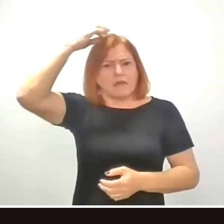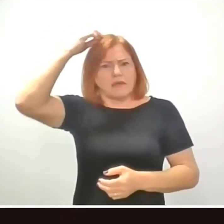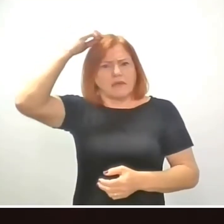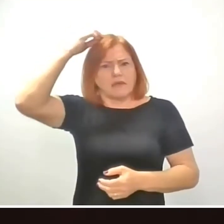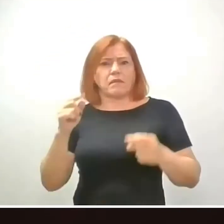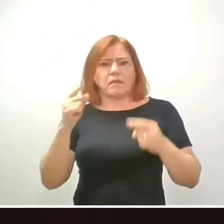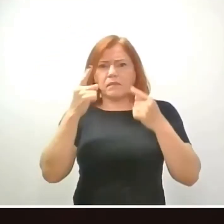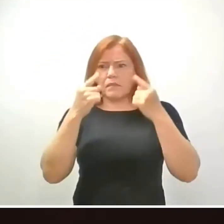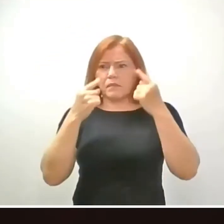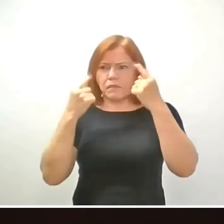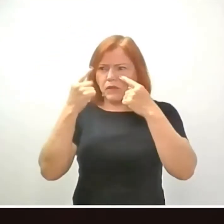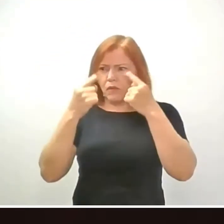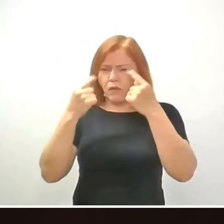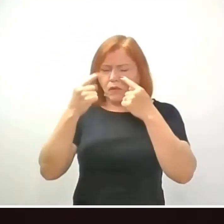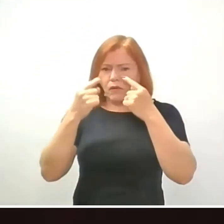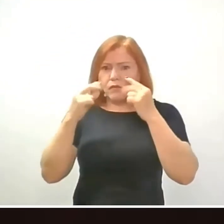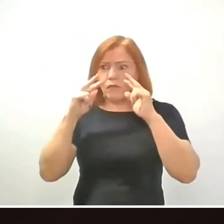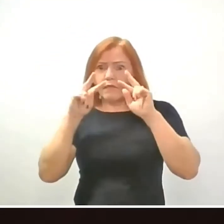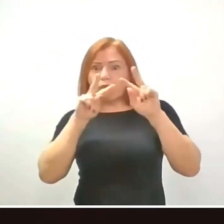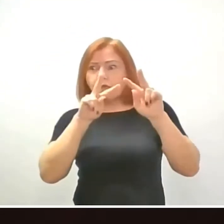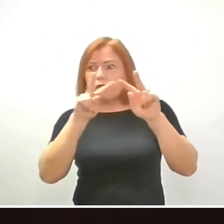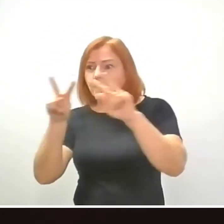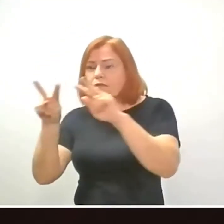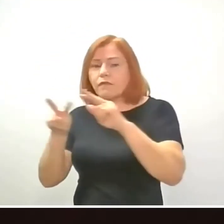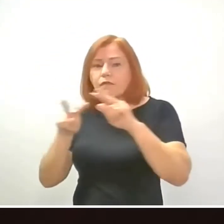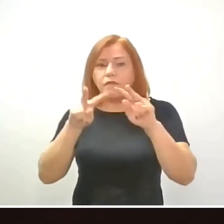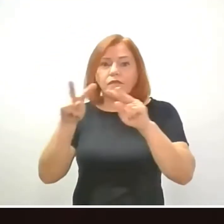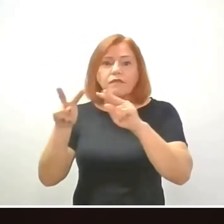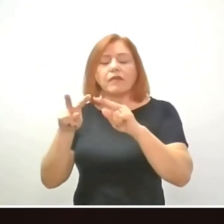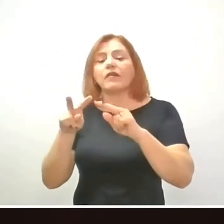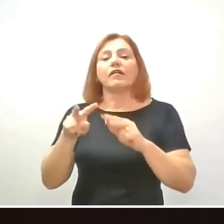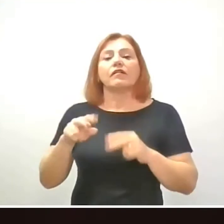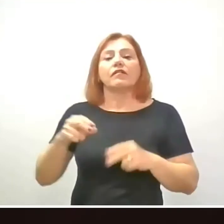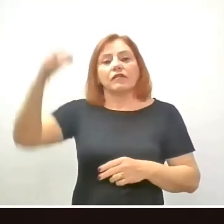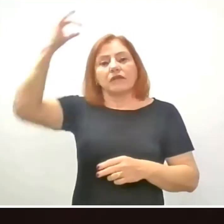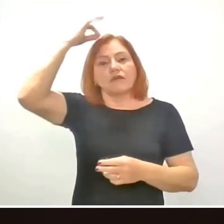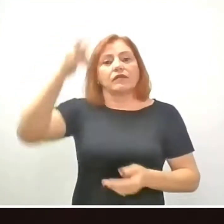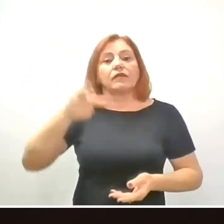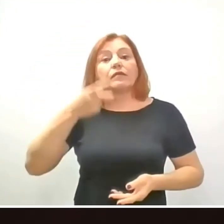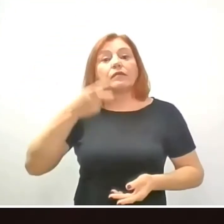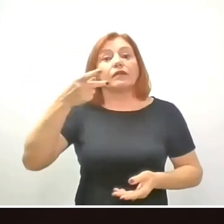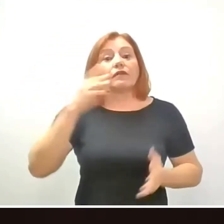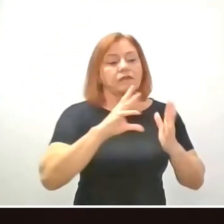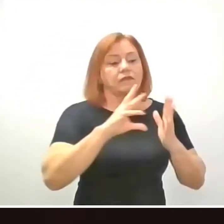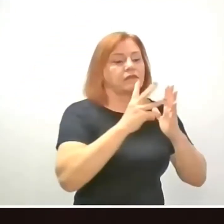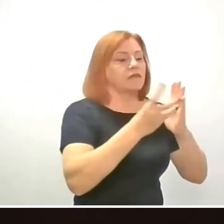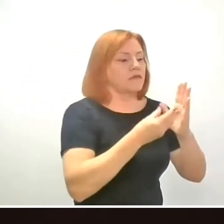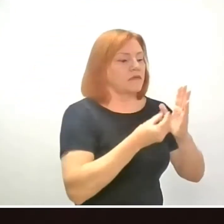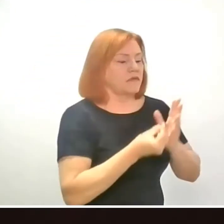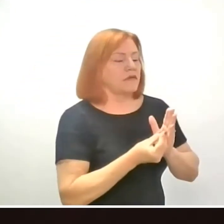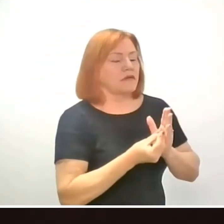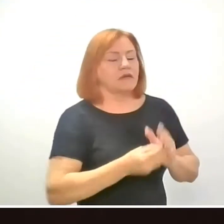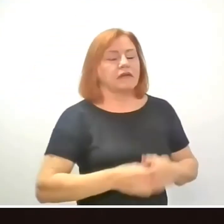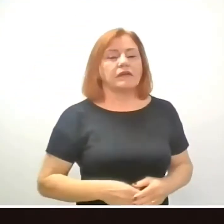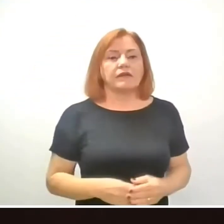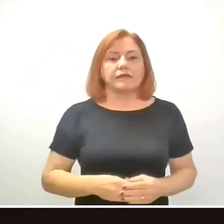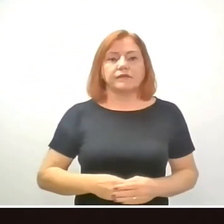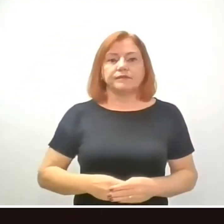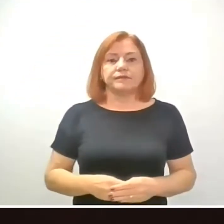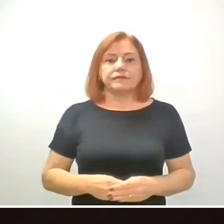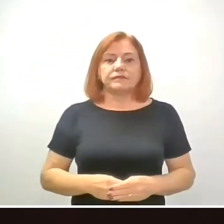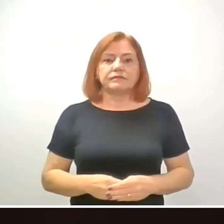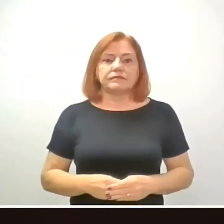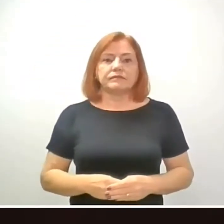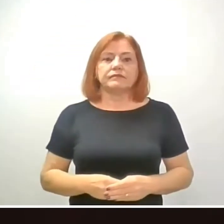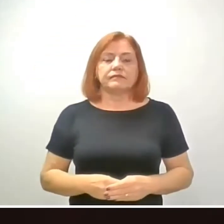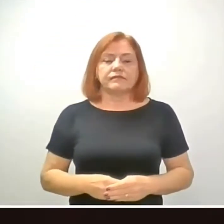bem, nós estamos no meio de uma série de mensagens a respeito das 7 igrejas